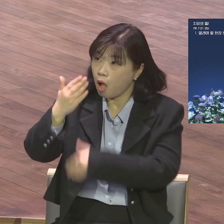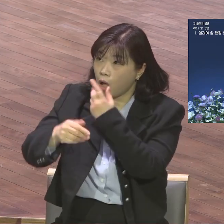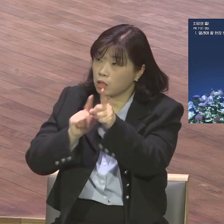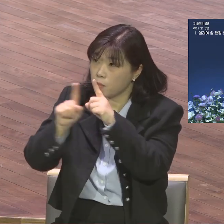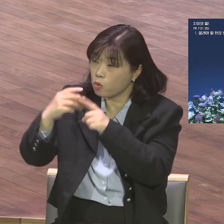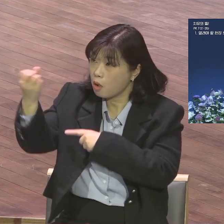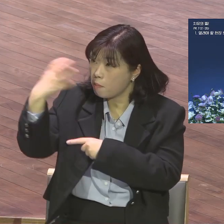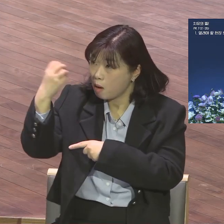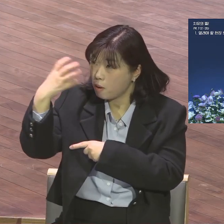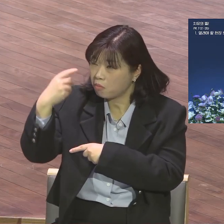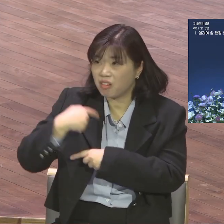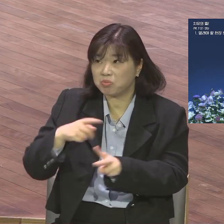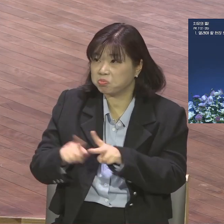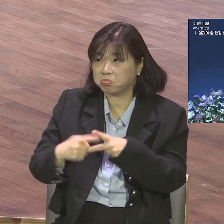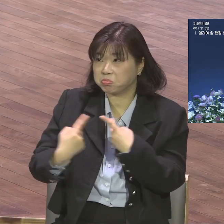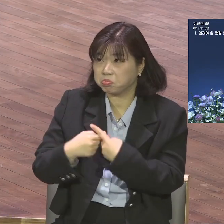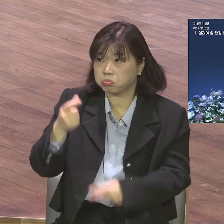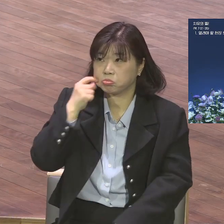알아들어요.